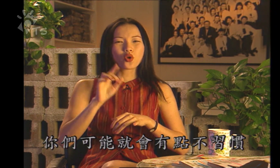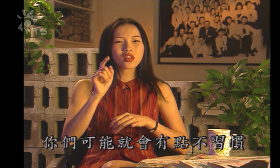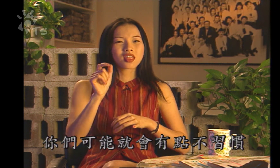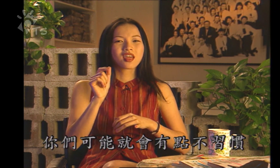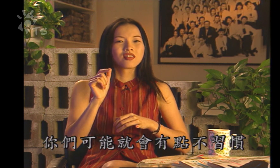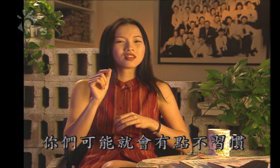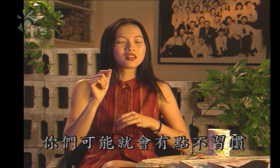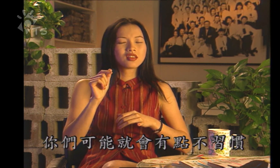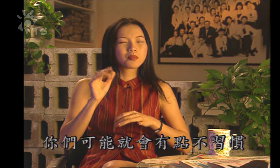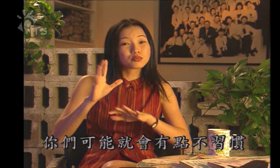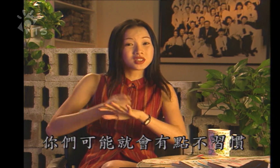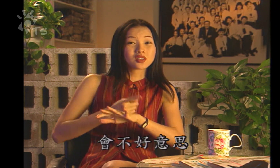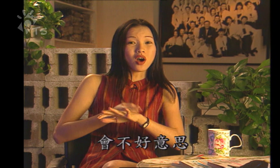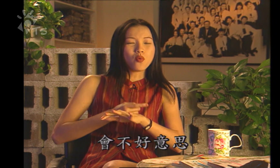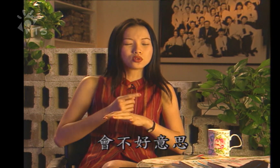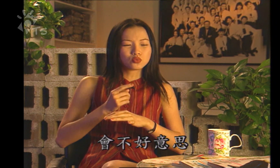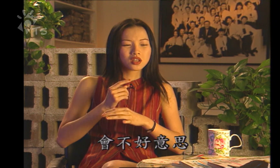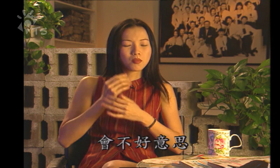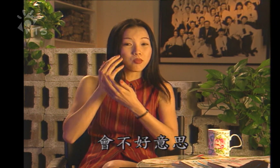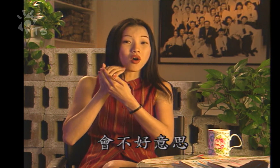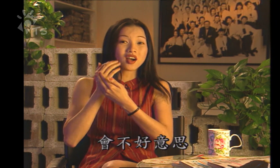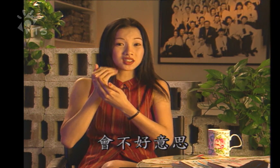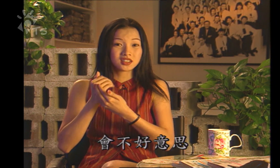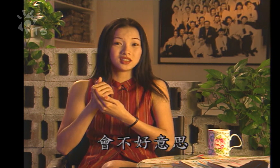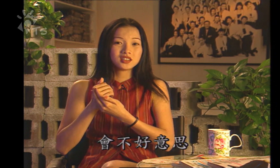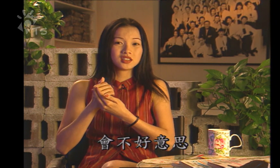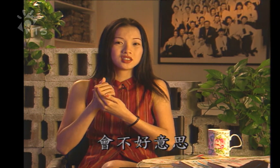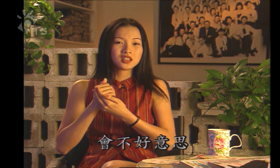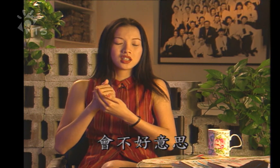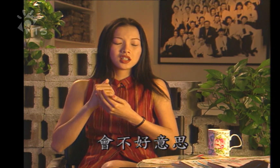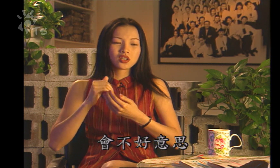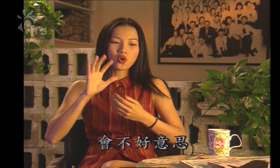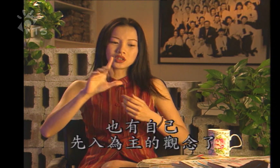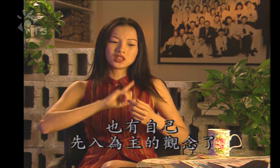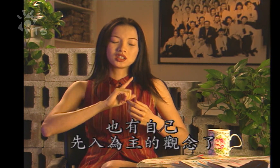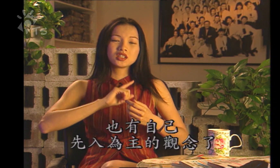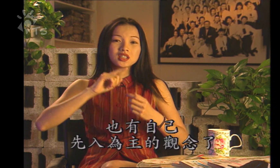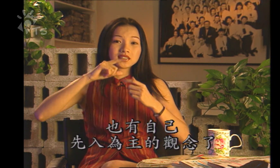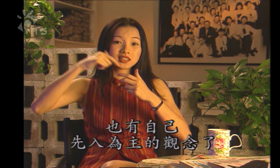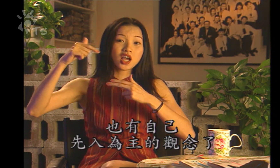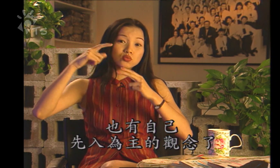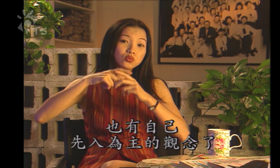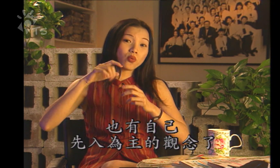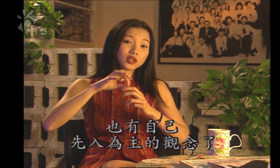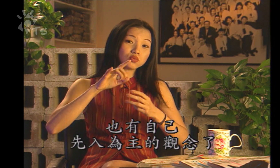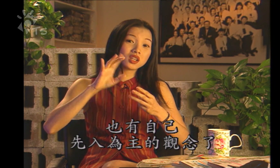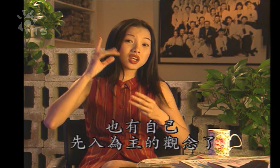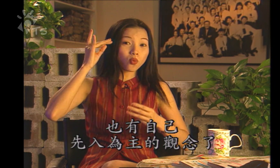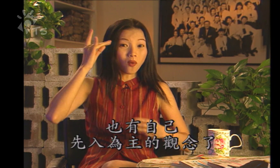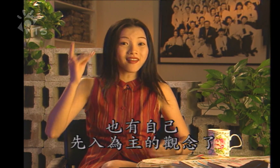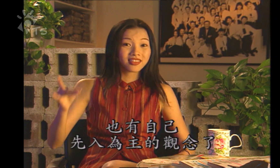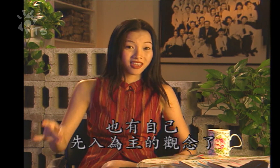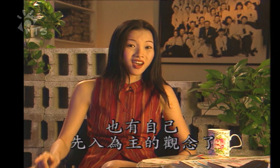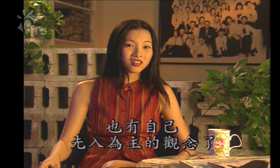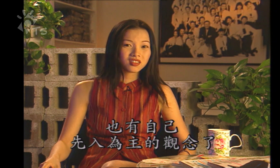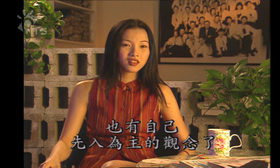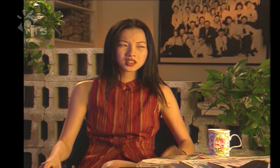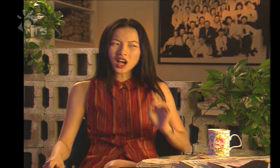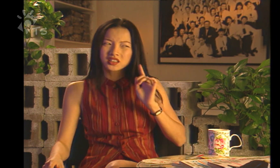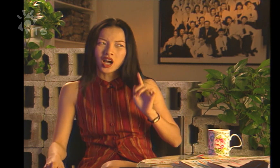点不习惯了，会不好意思，也有自己先入为主的观念了，会